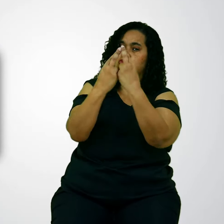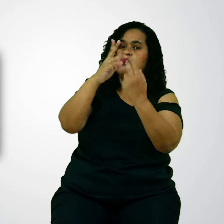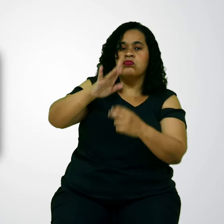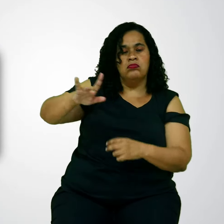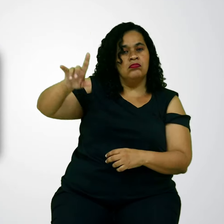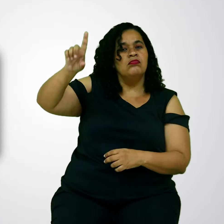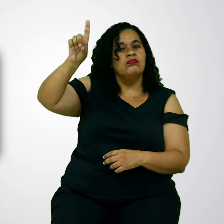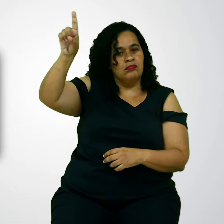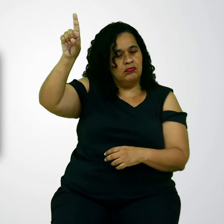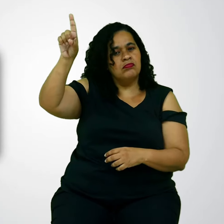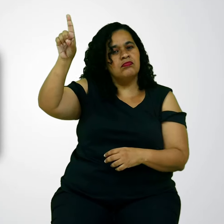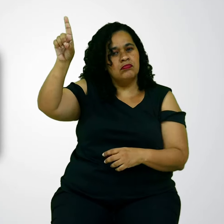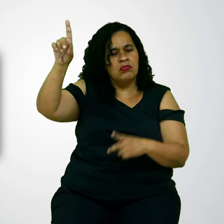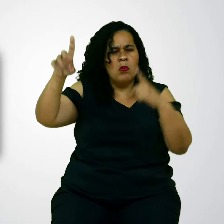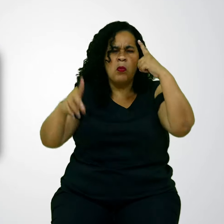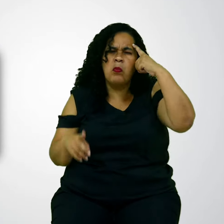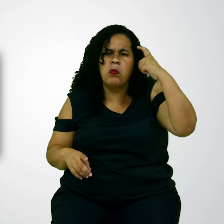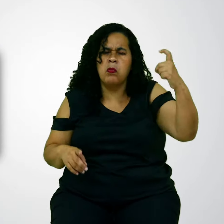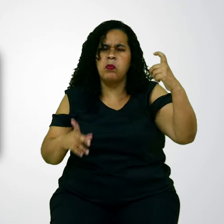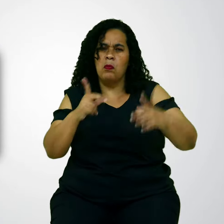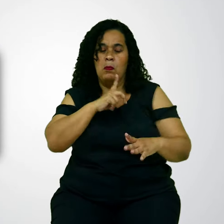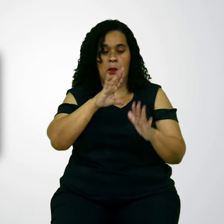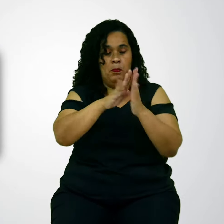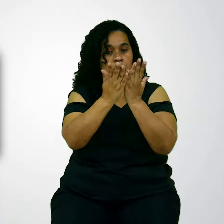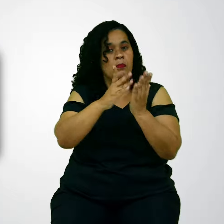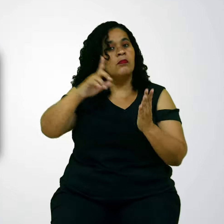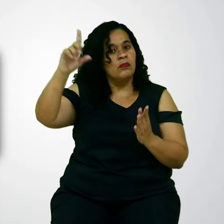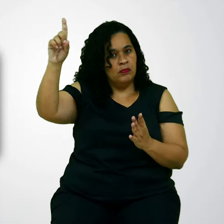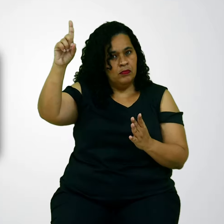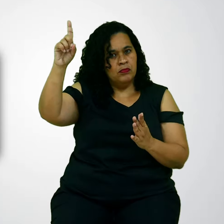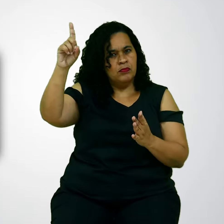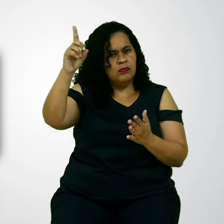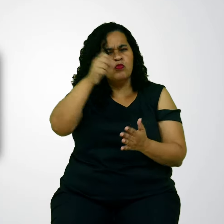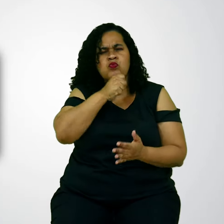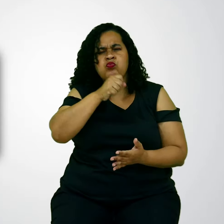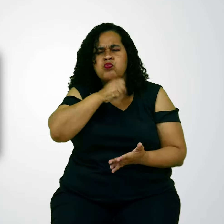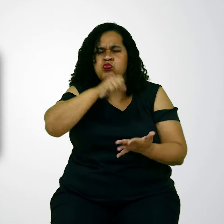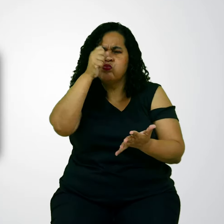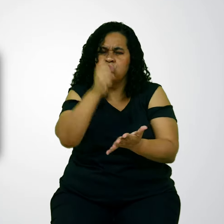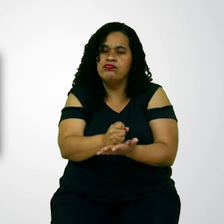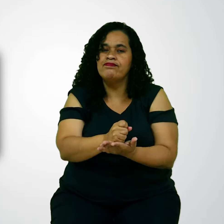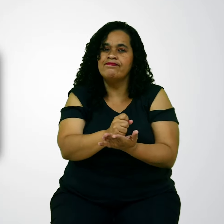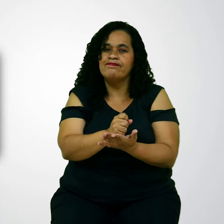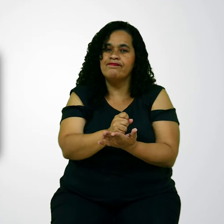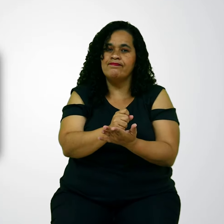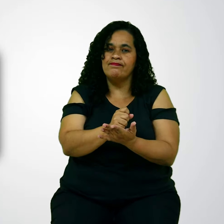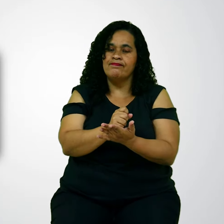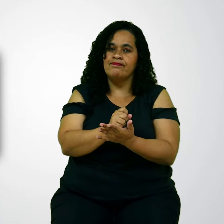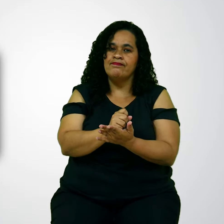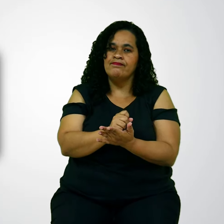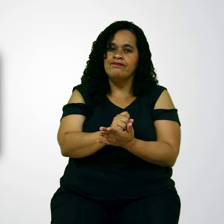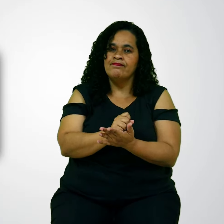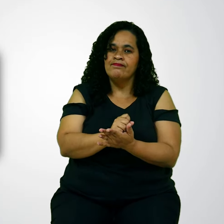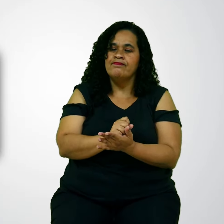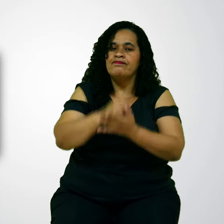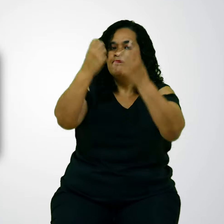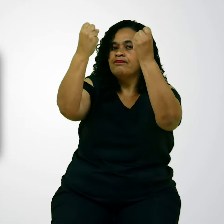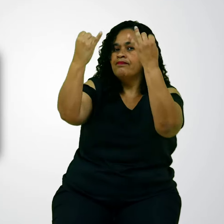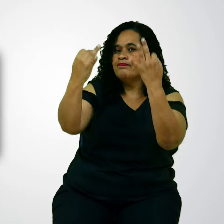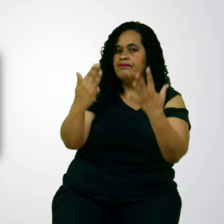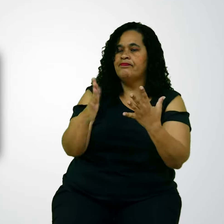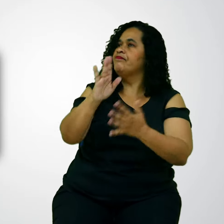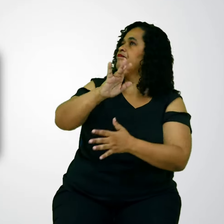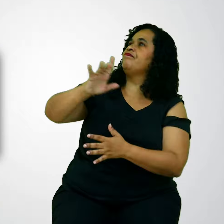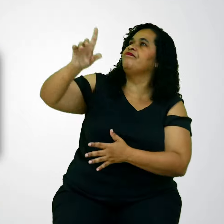ideia que nós temos na Bíblia, desde o Antigo Testamento, é que tem um Deus que governa todas as coisas. E